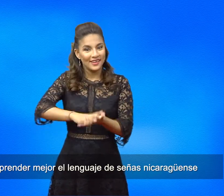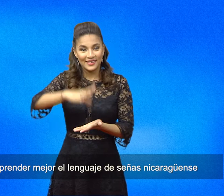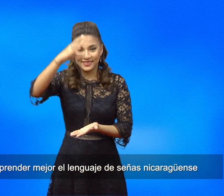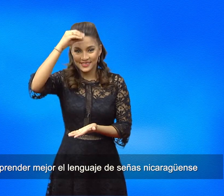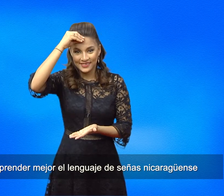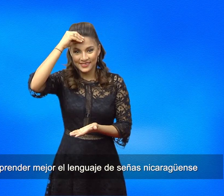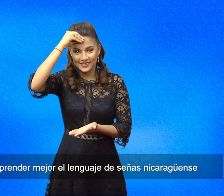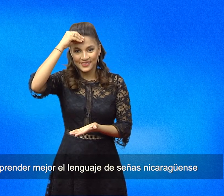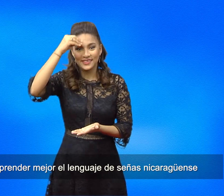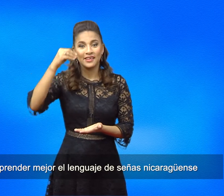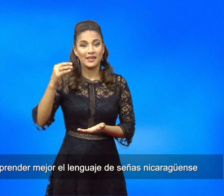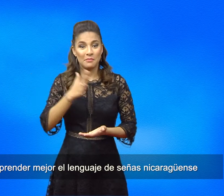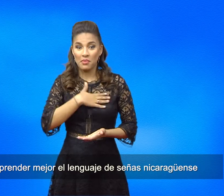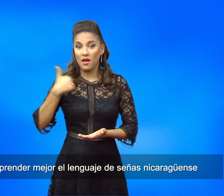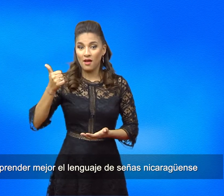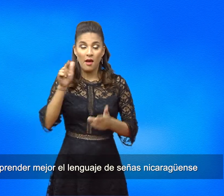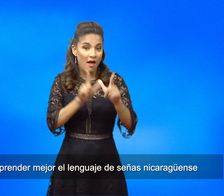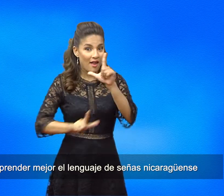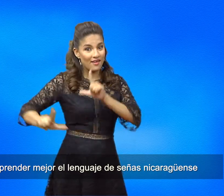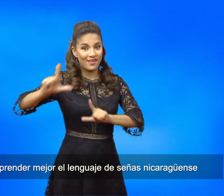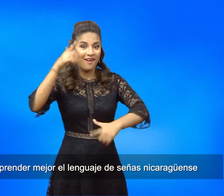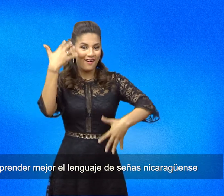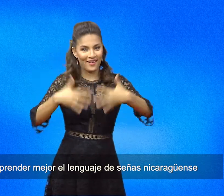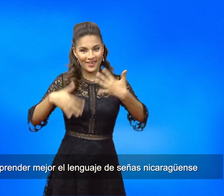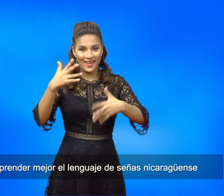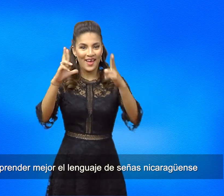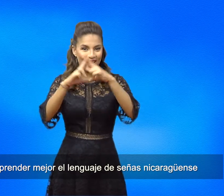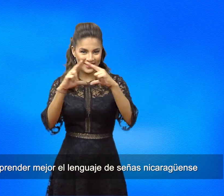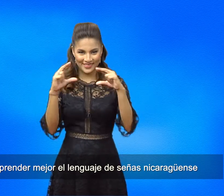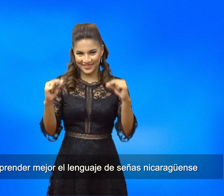aprender mejor el lenguaje de señas nicaragüense